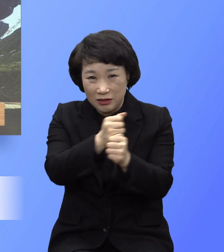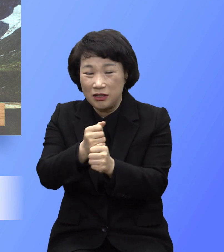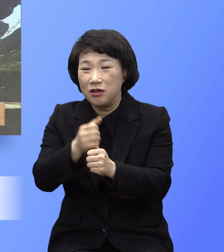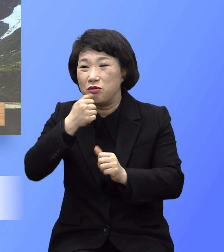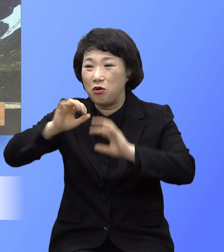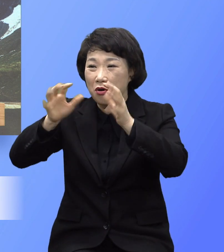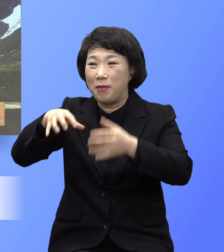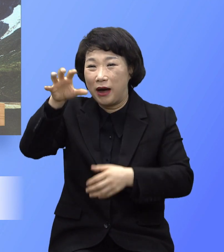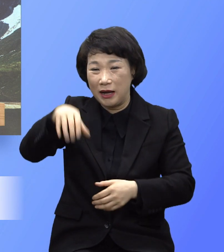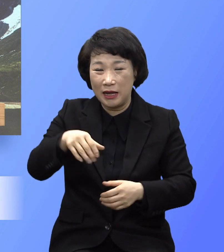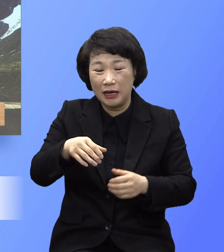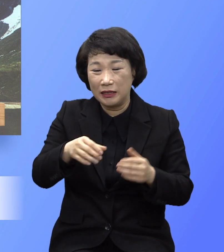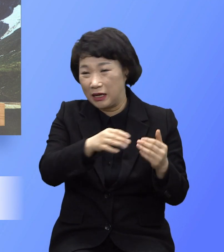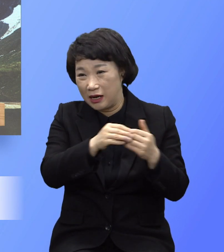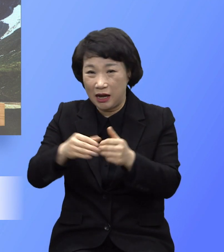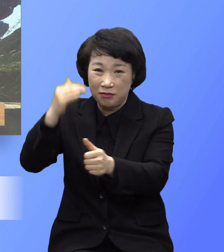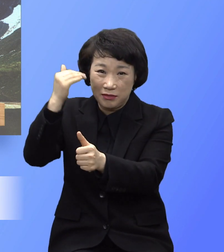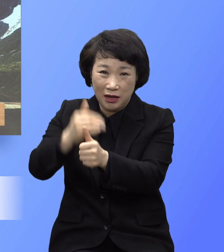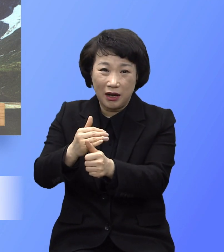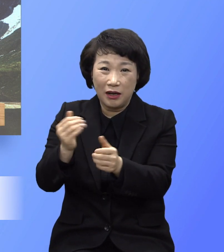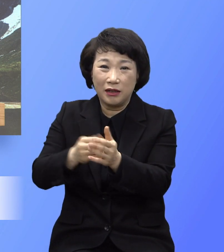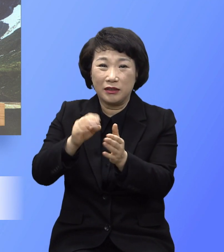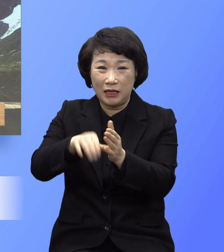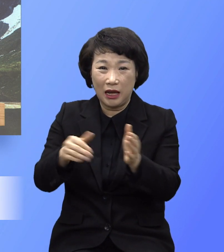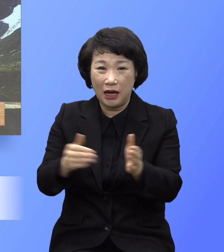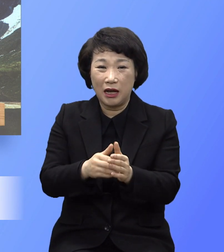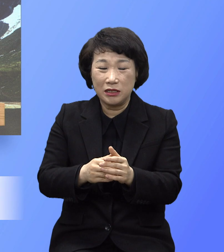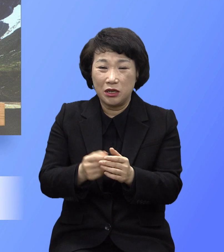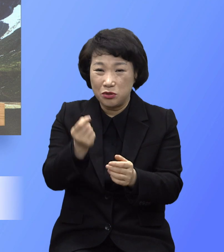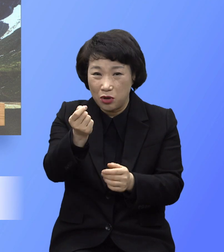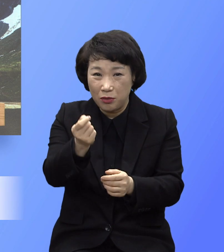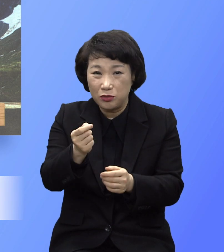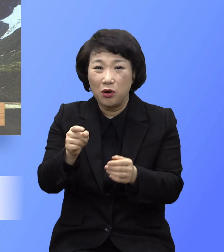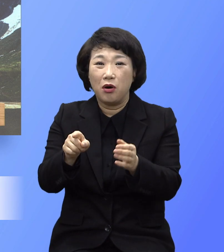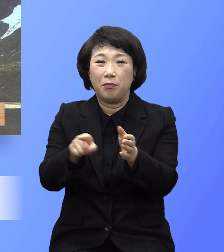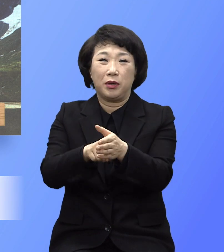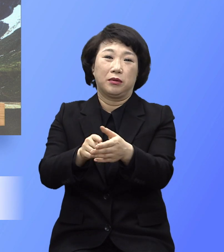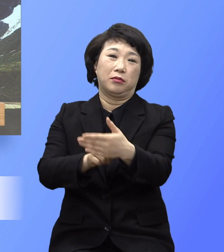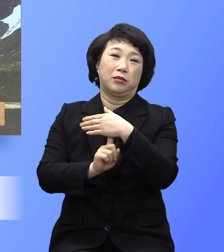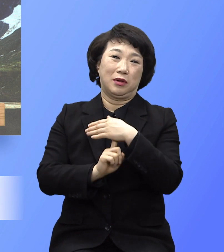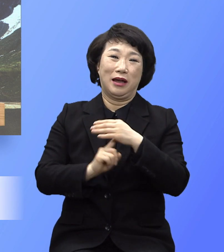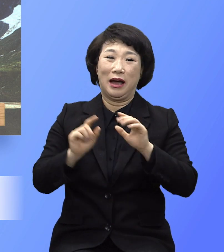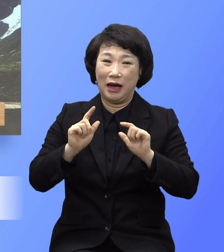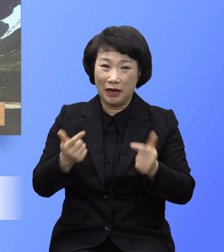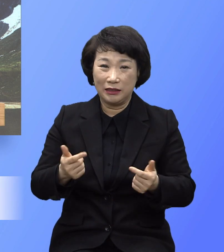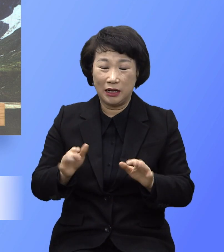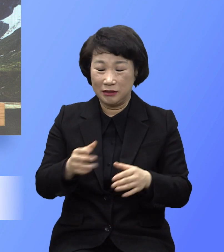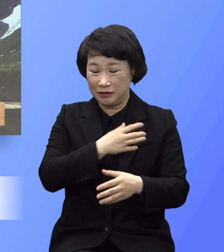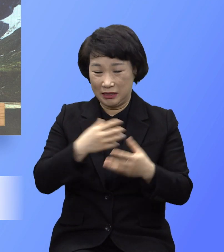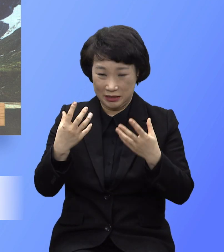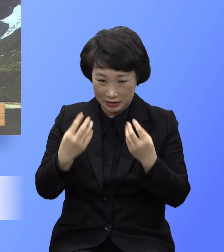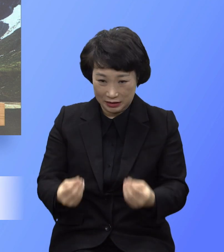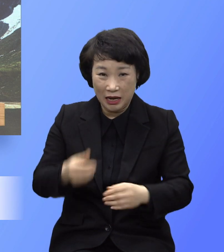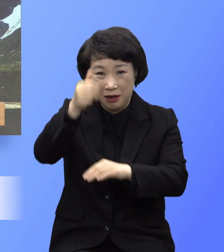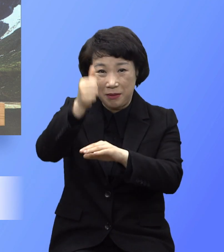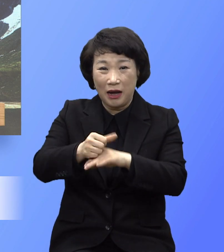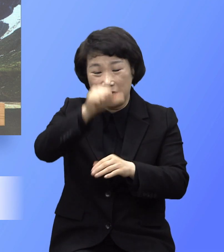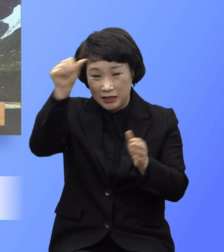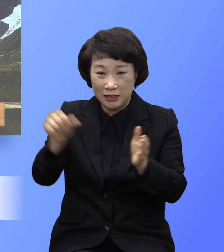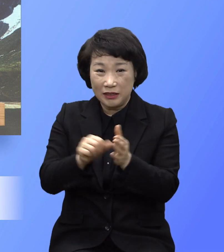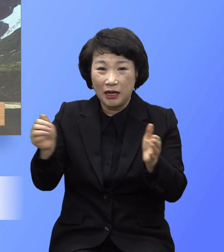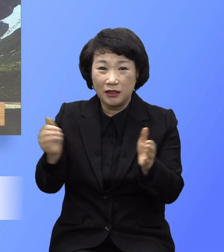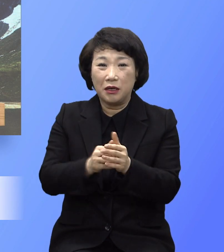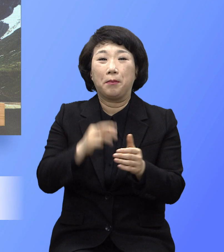때까지 조금도 그것 때문에 의기소침하지 아니하고 자신 있게 최후를